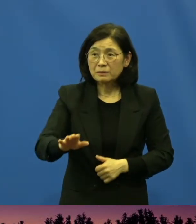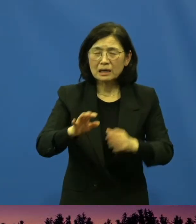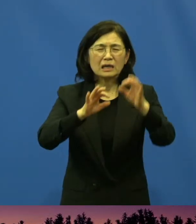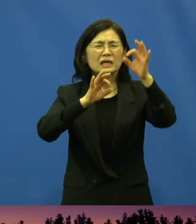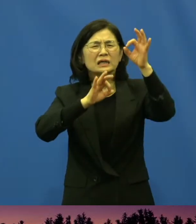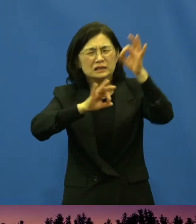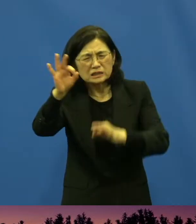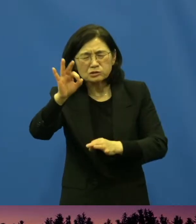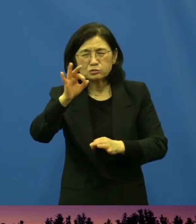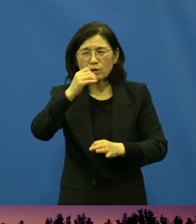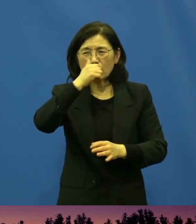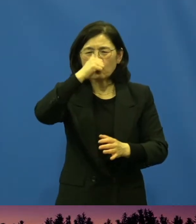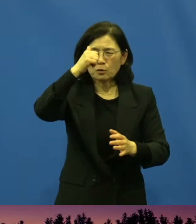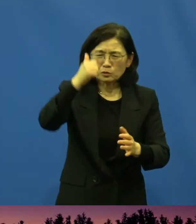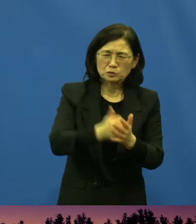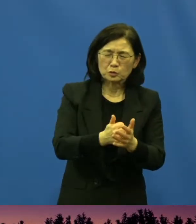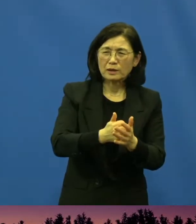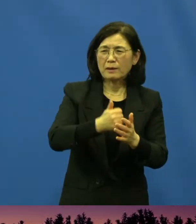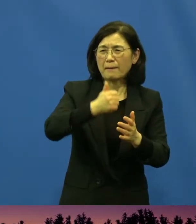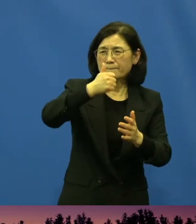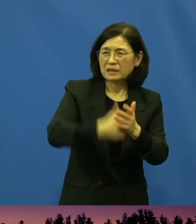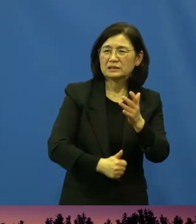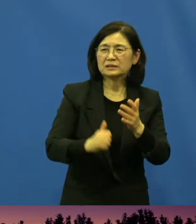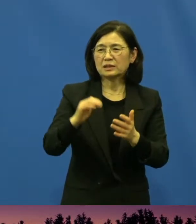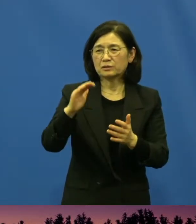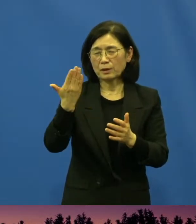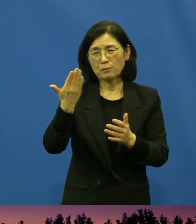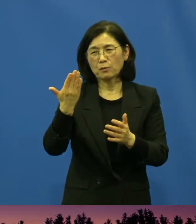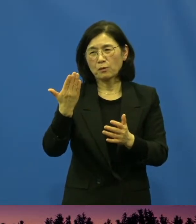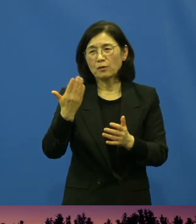물에 푹 빠져가지고 다시 건져주고.